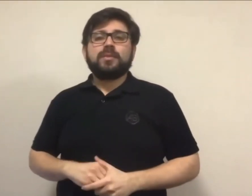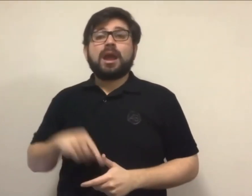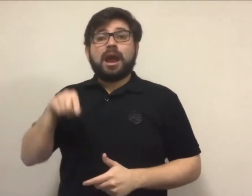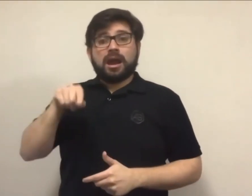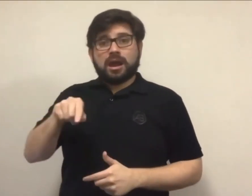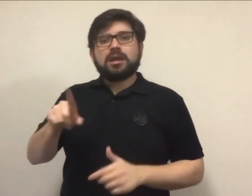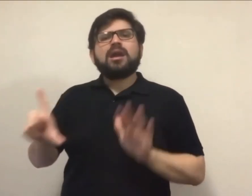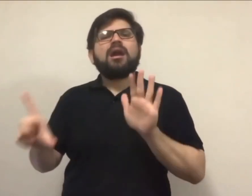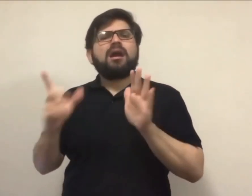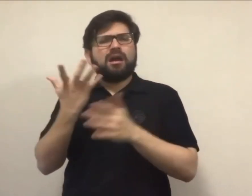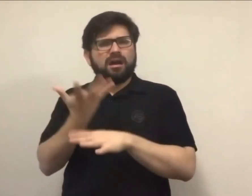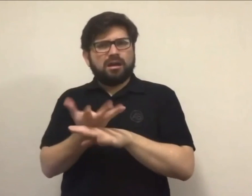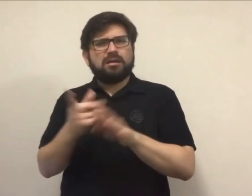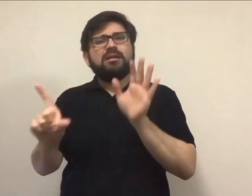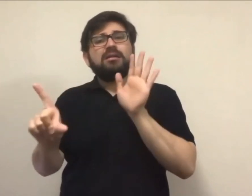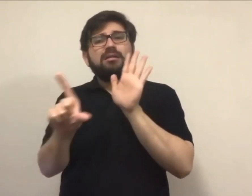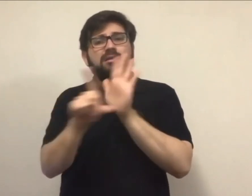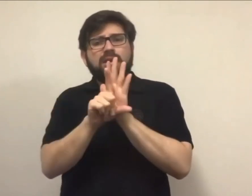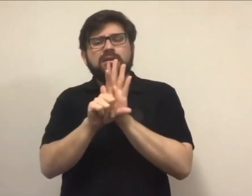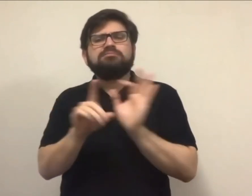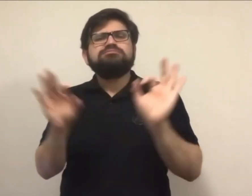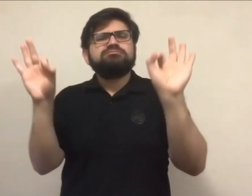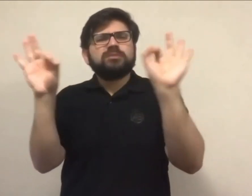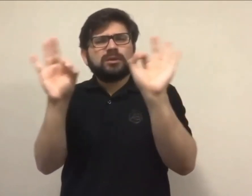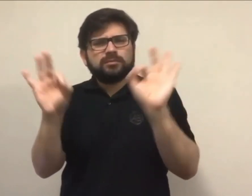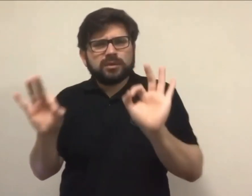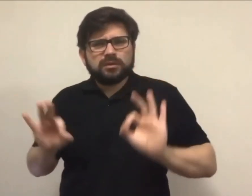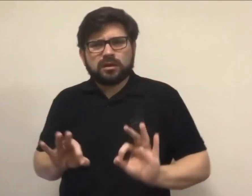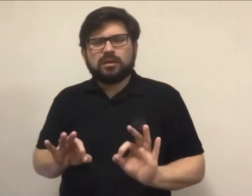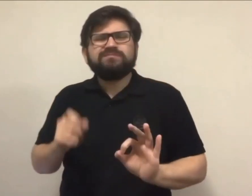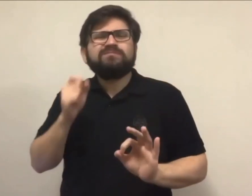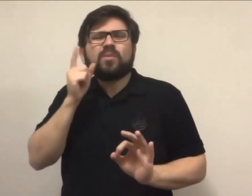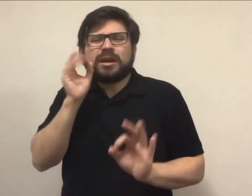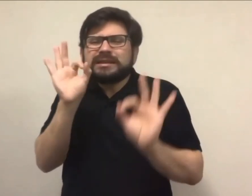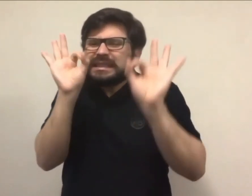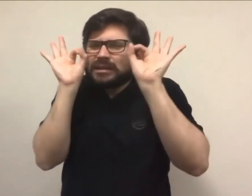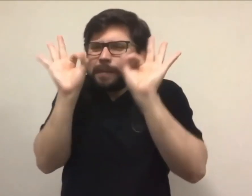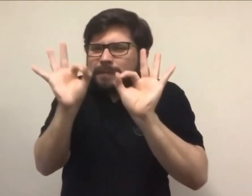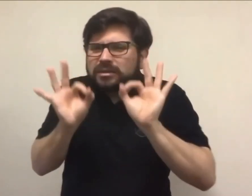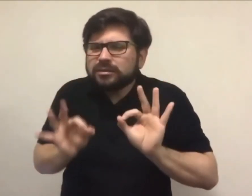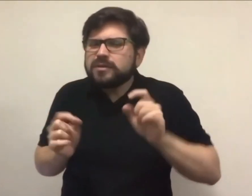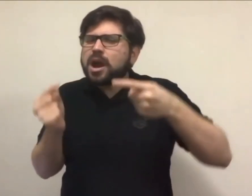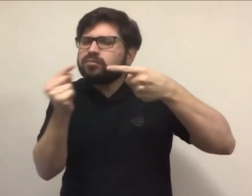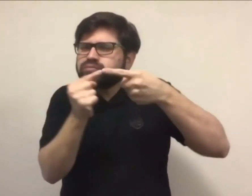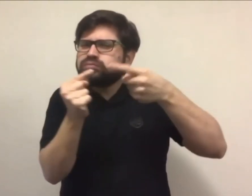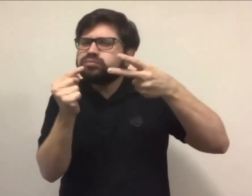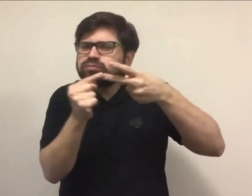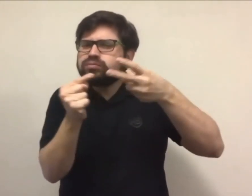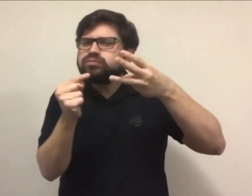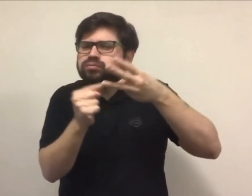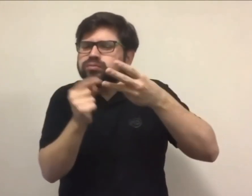Menos de 18 años. Y eso también está en la ley. La ley